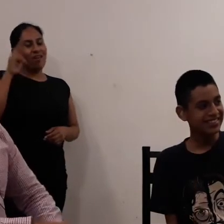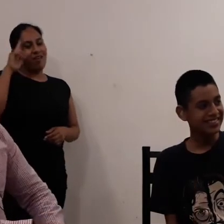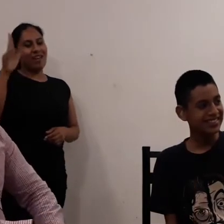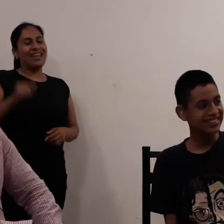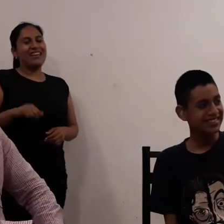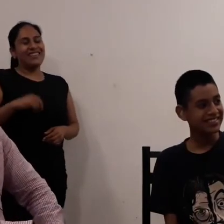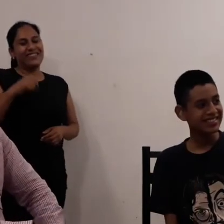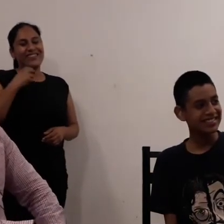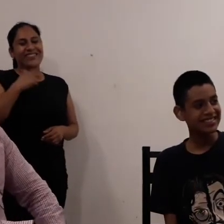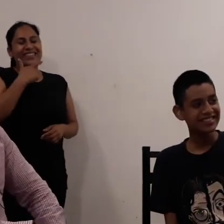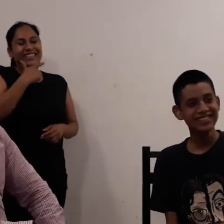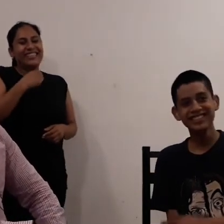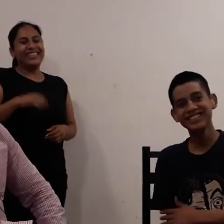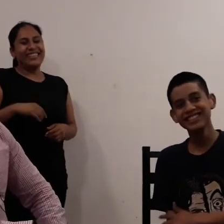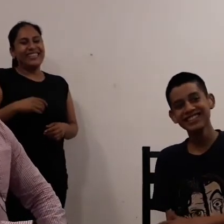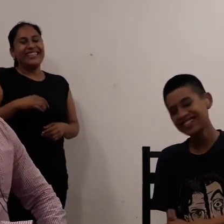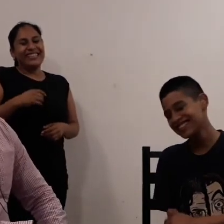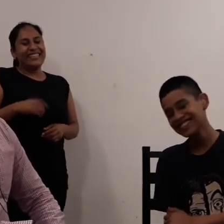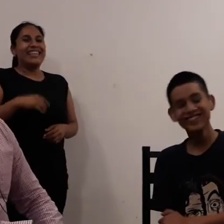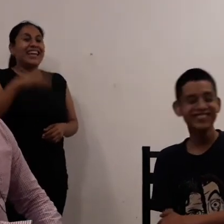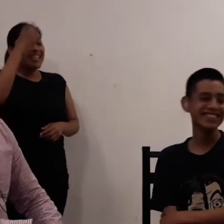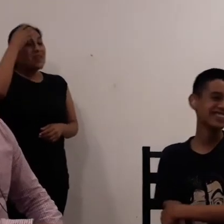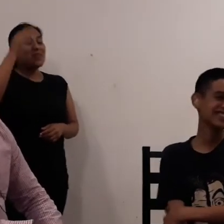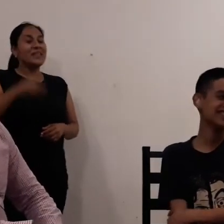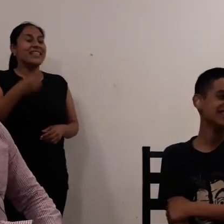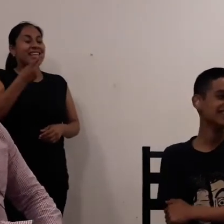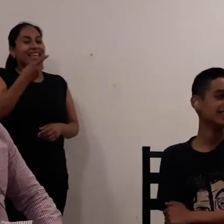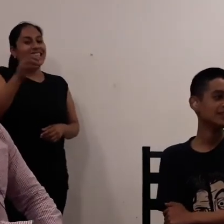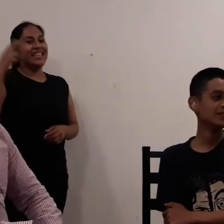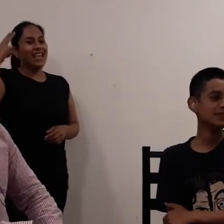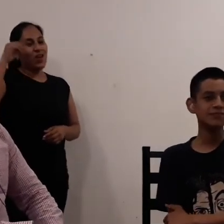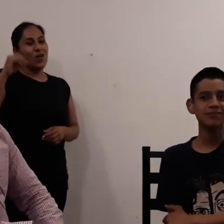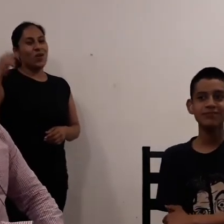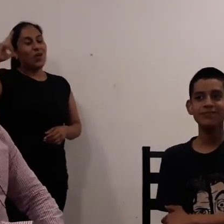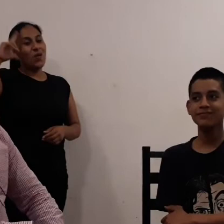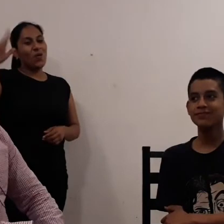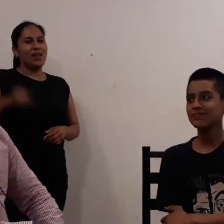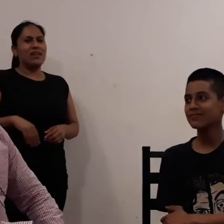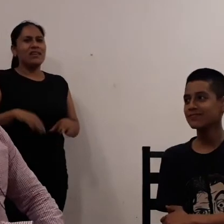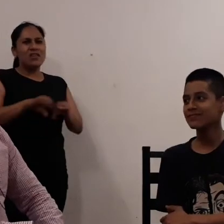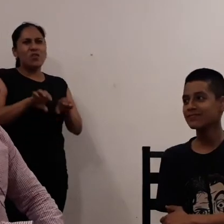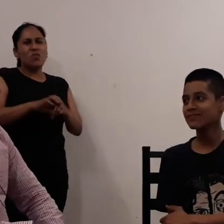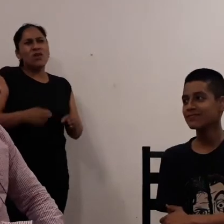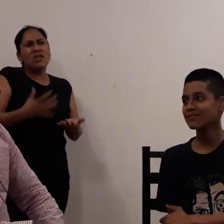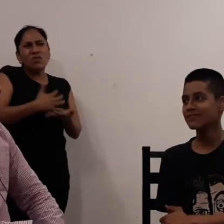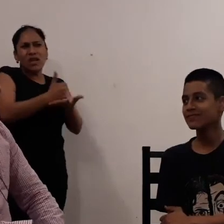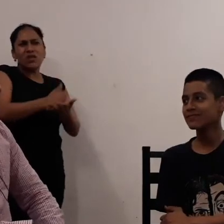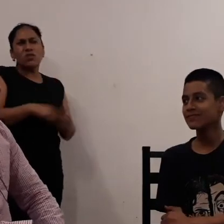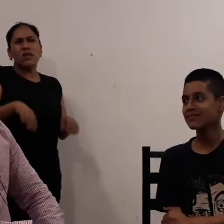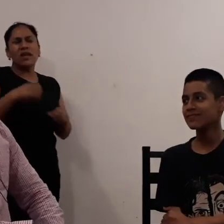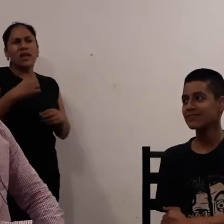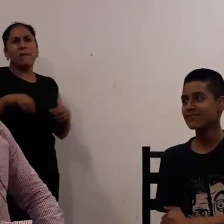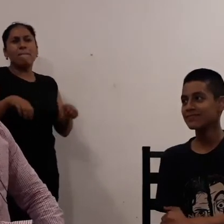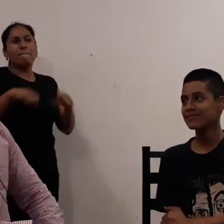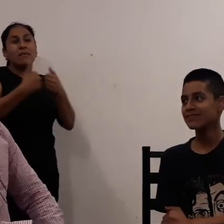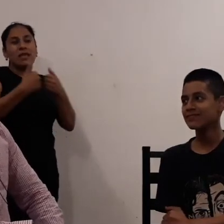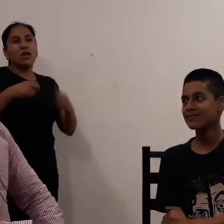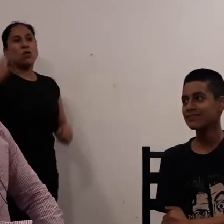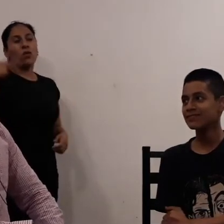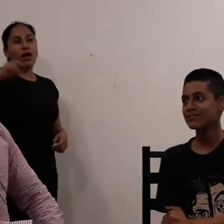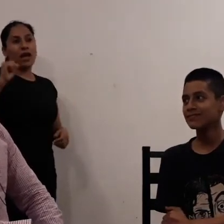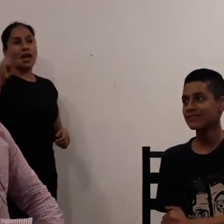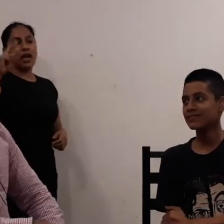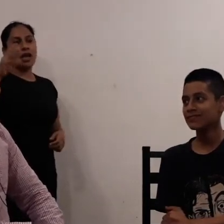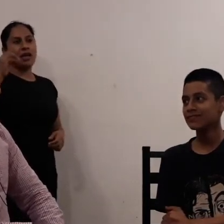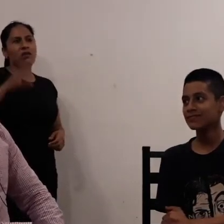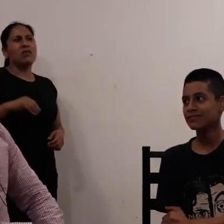Hola, Harold. Ya aprendí a decir. ¿Cómo ha sido el proceso con Harold? Bueno, Harold